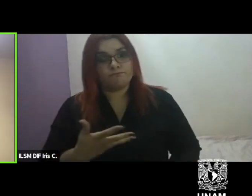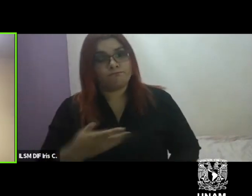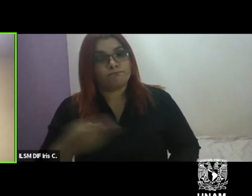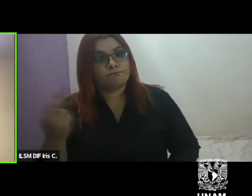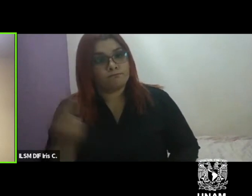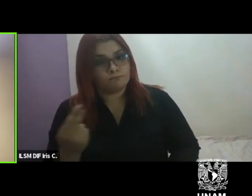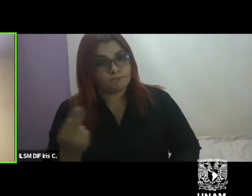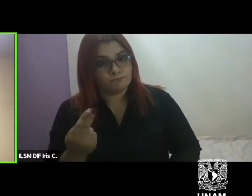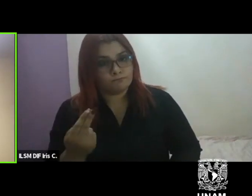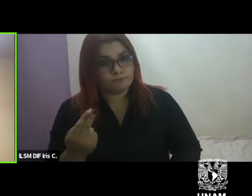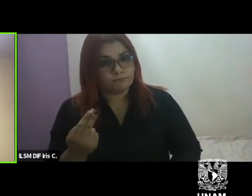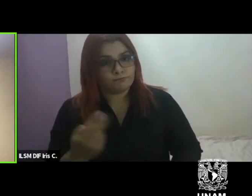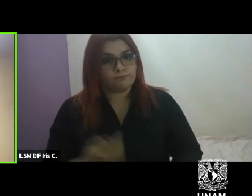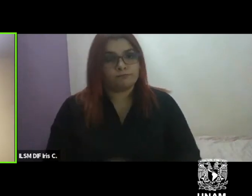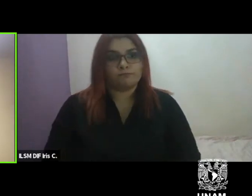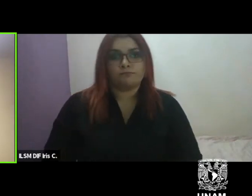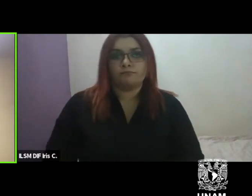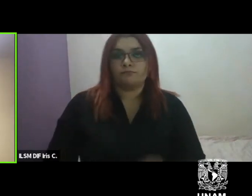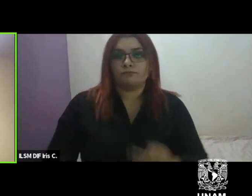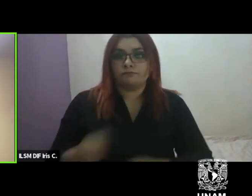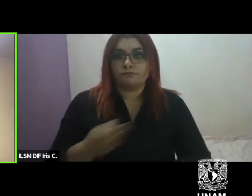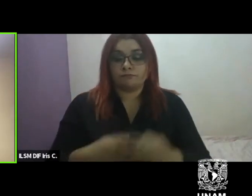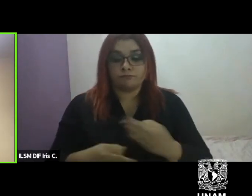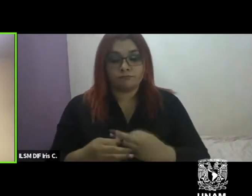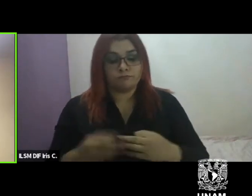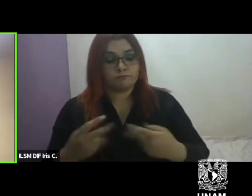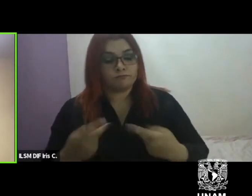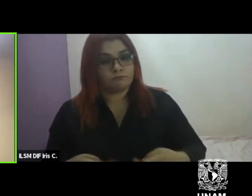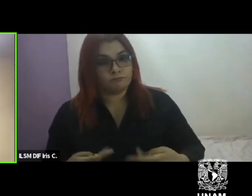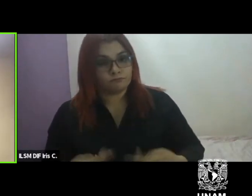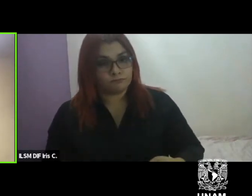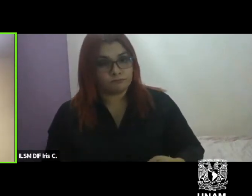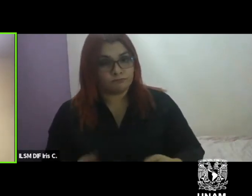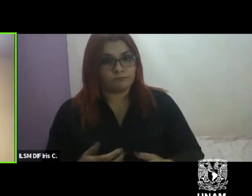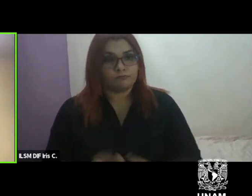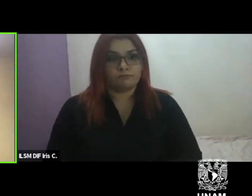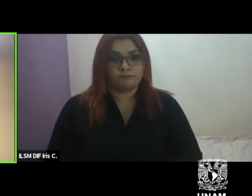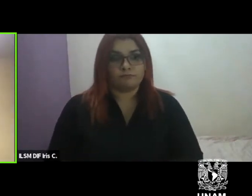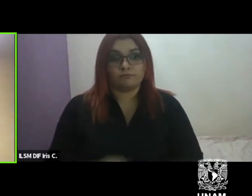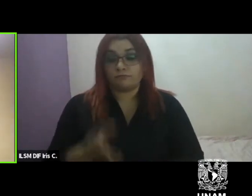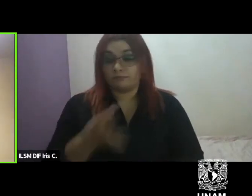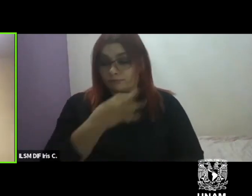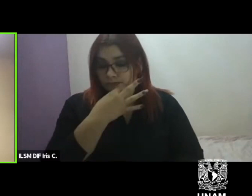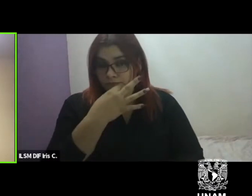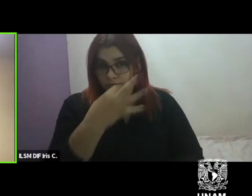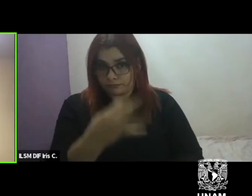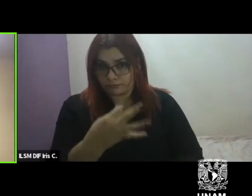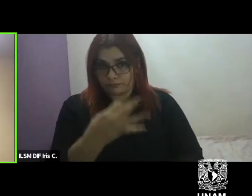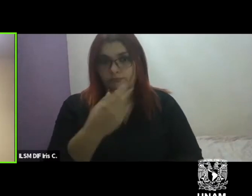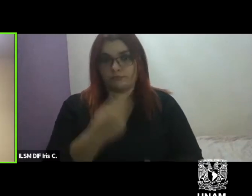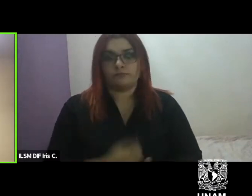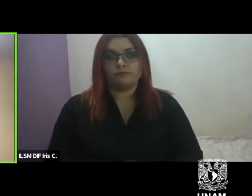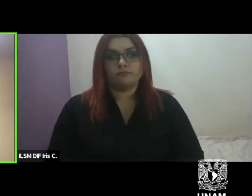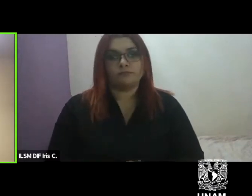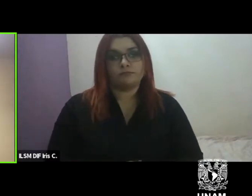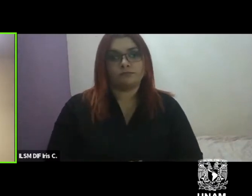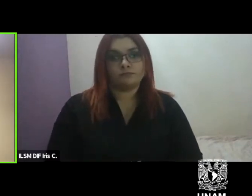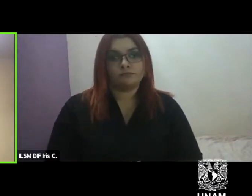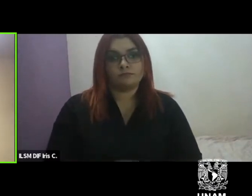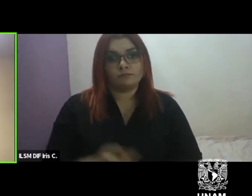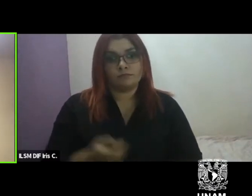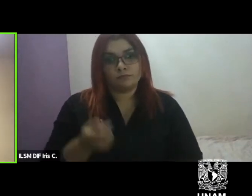de la que formamos parte, que es la civilización occidental, les voy a compartir parte de este